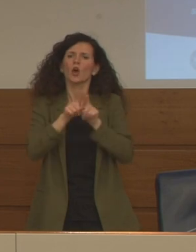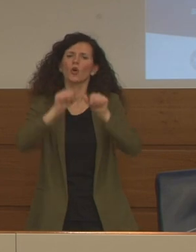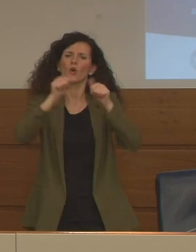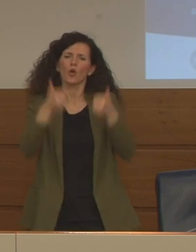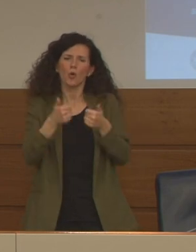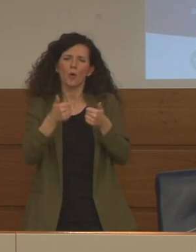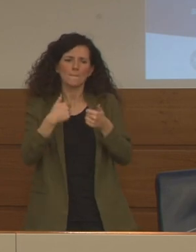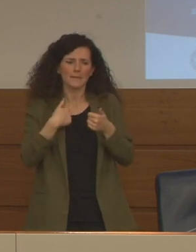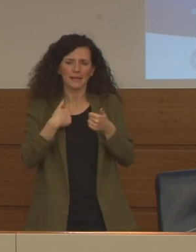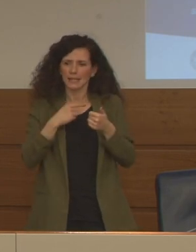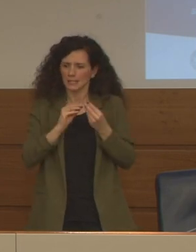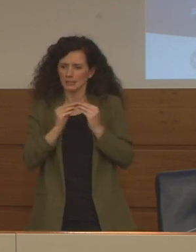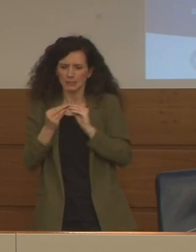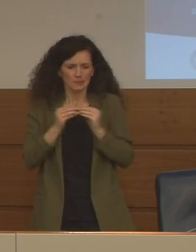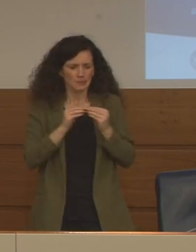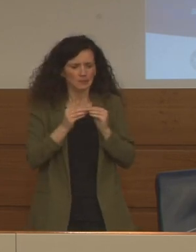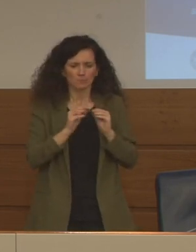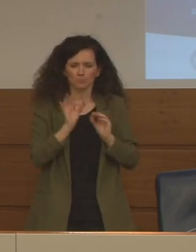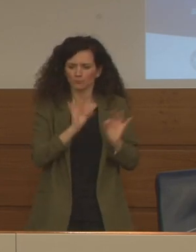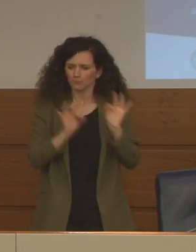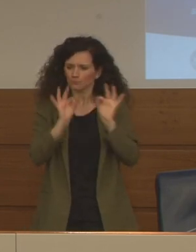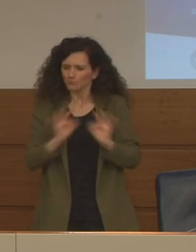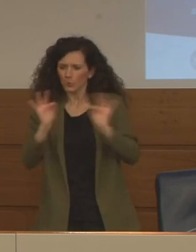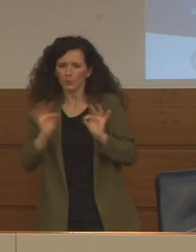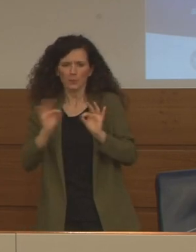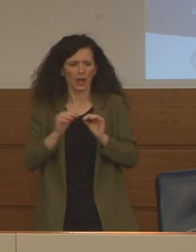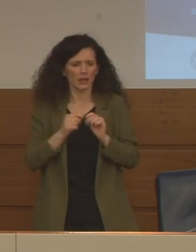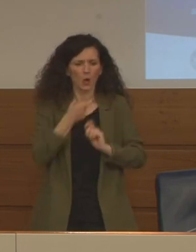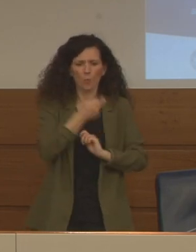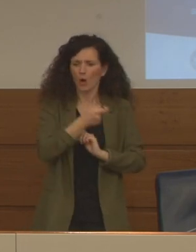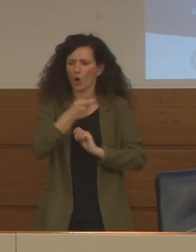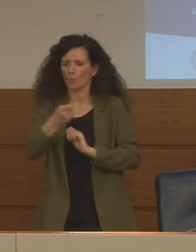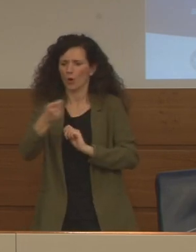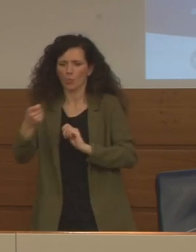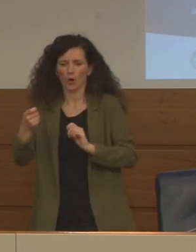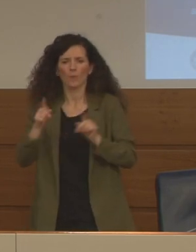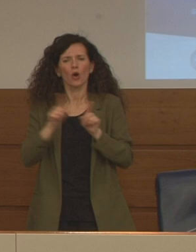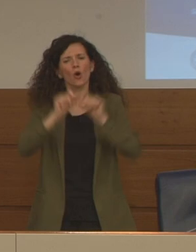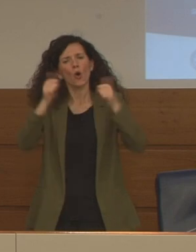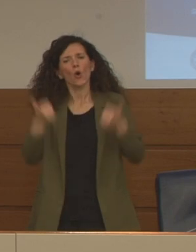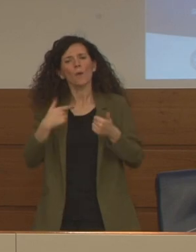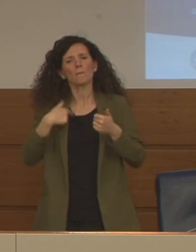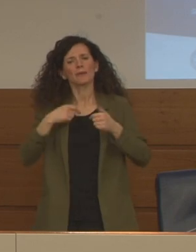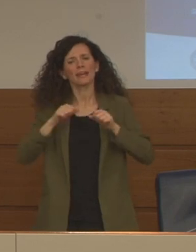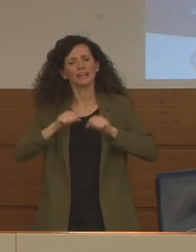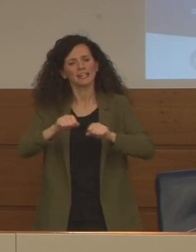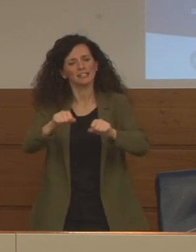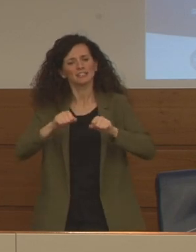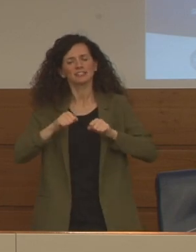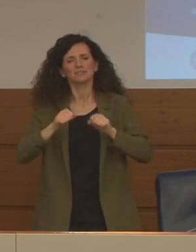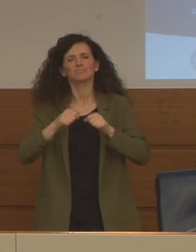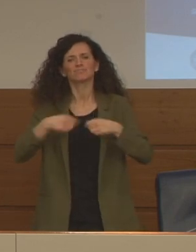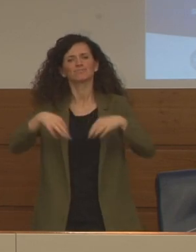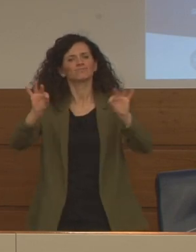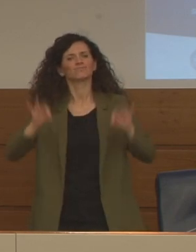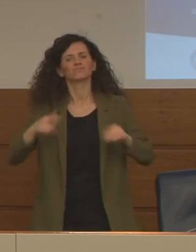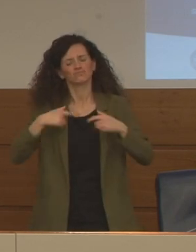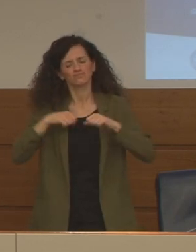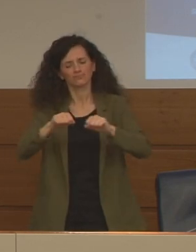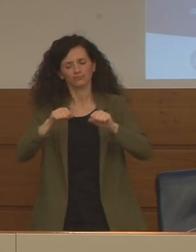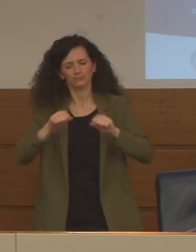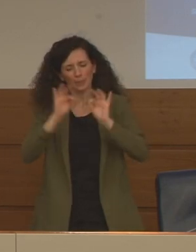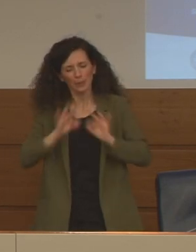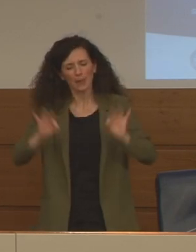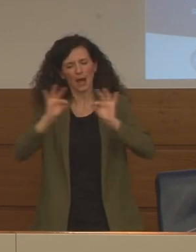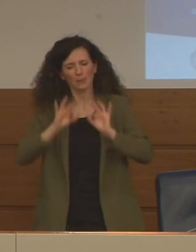di giorno e la sera in qualche modo viene disfatta in parte perché alcune